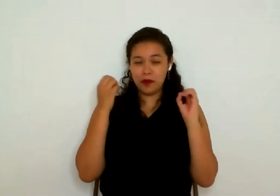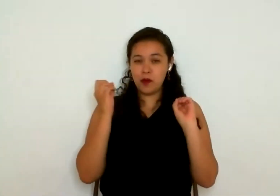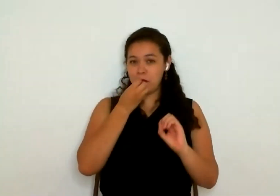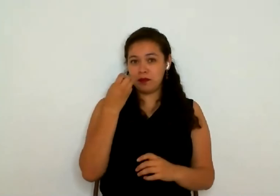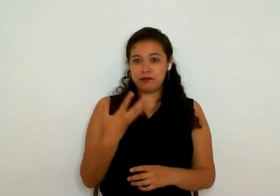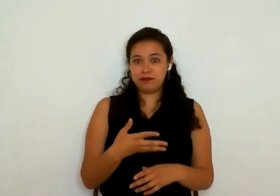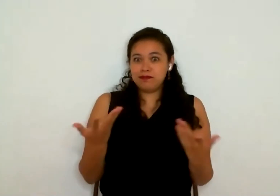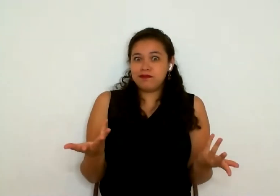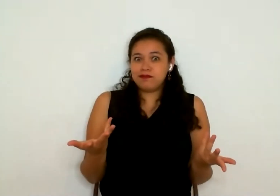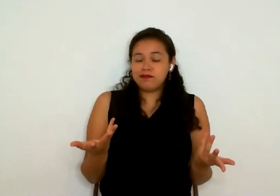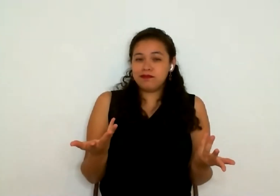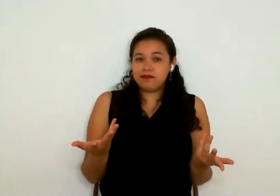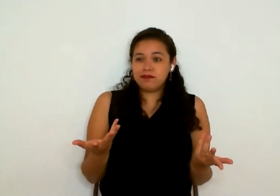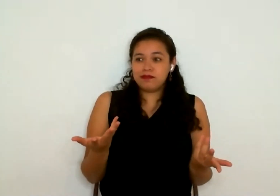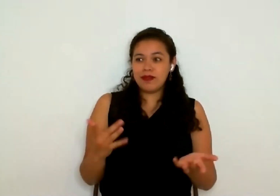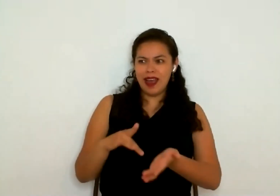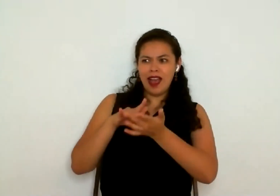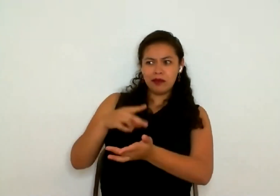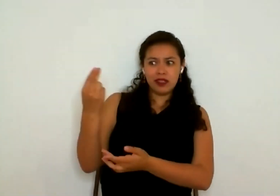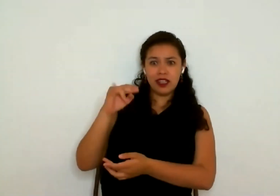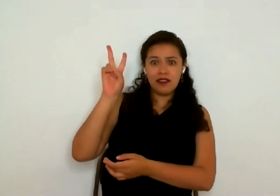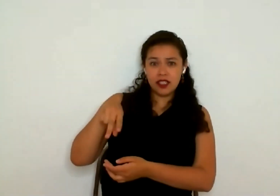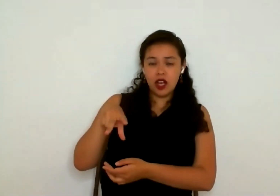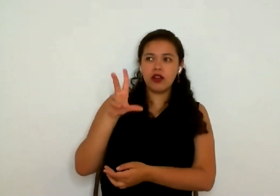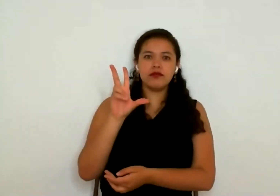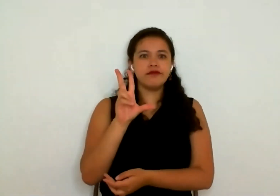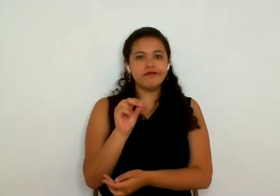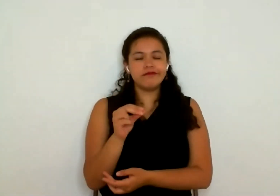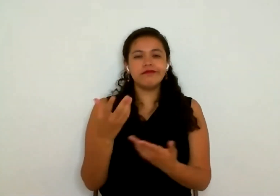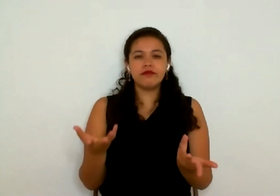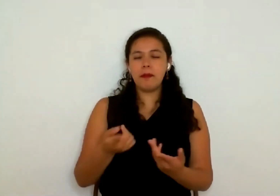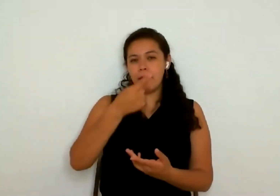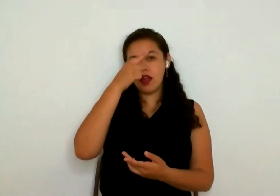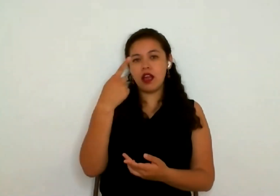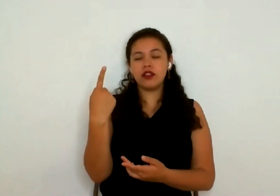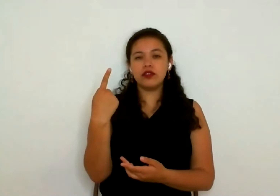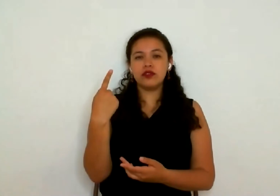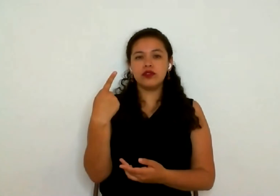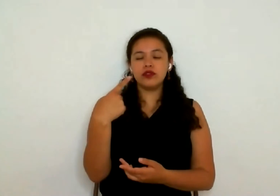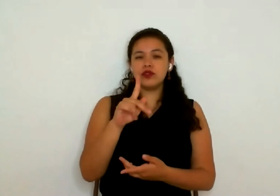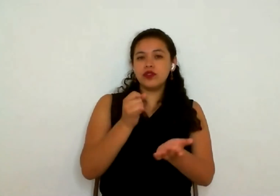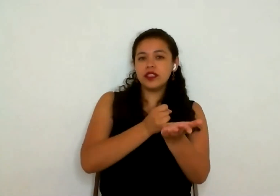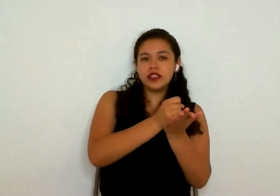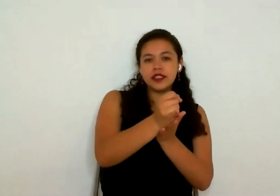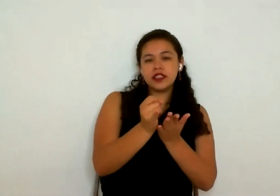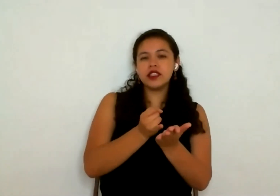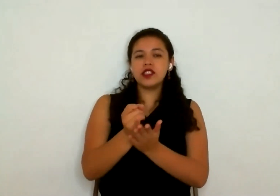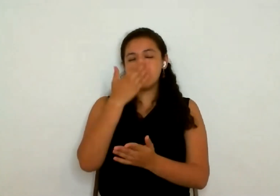una un apoyo o no si basado sobre que tomar esta decisión